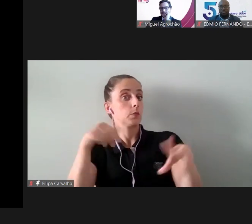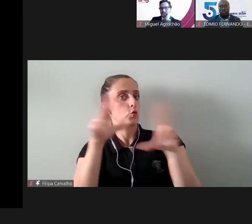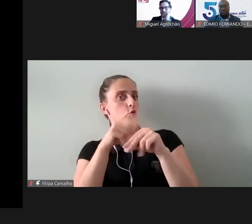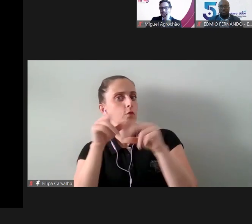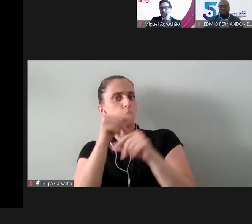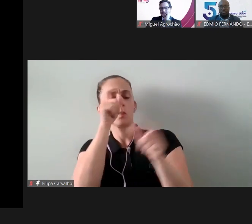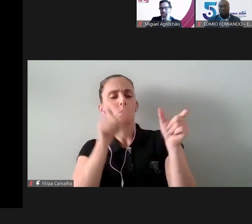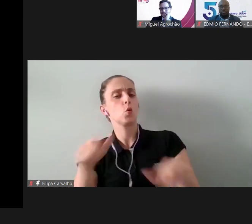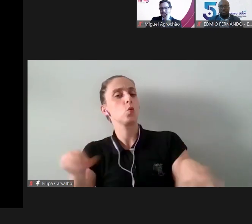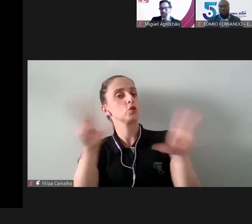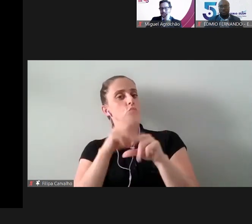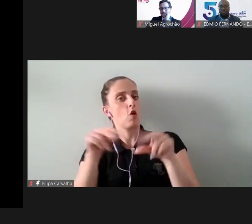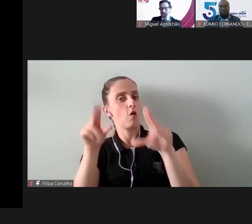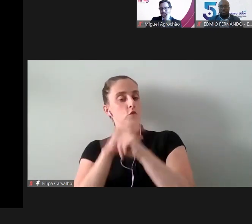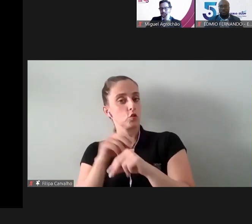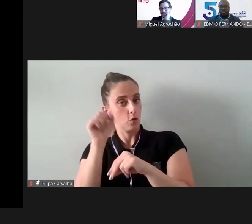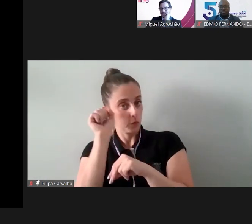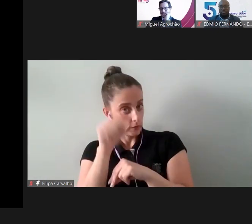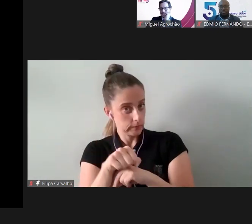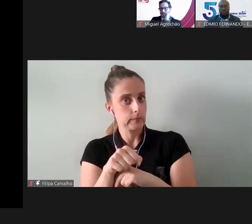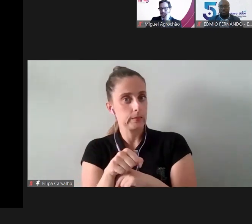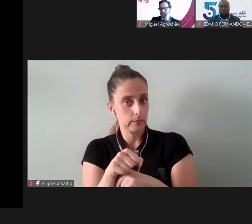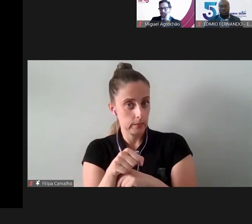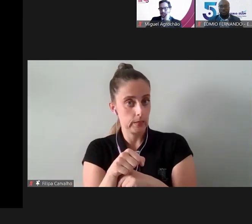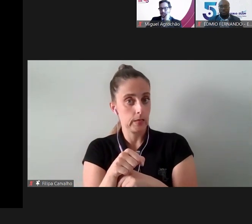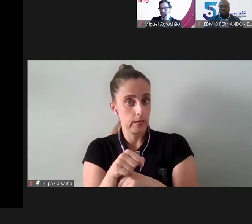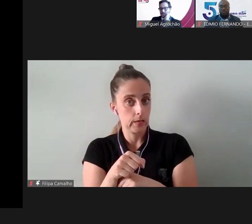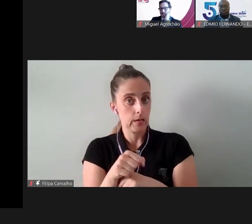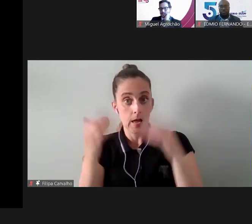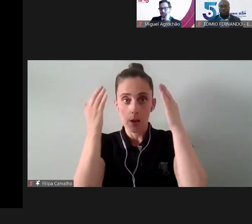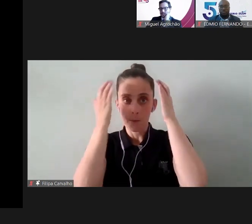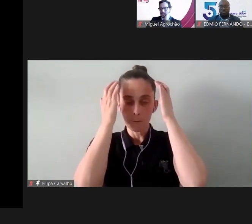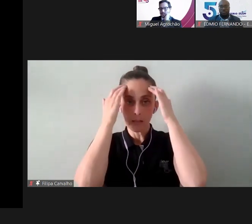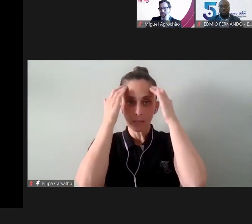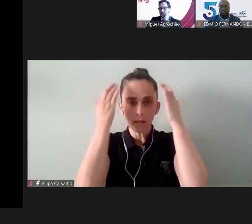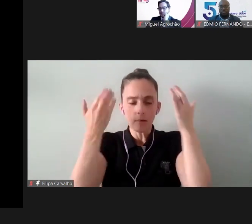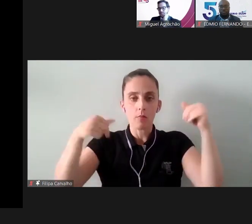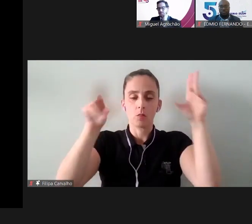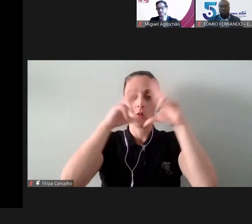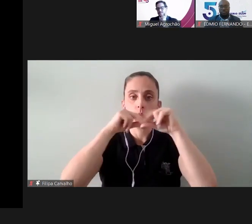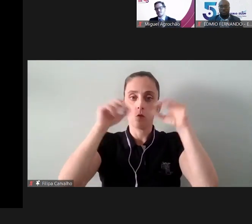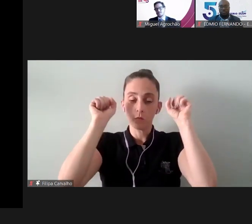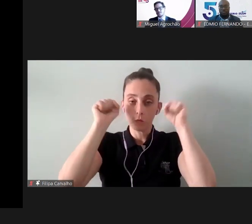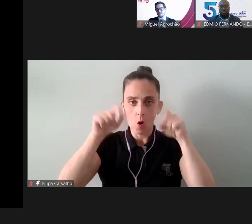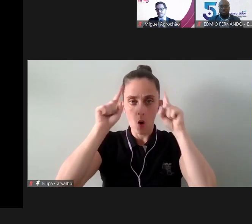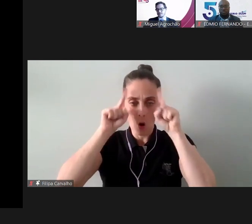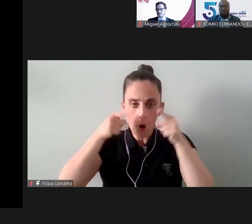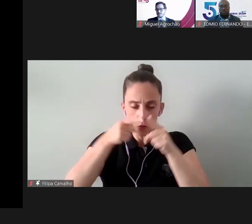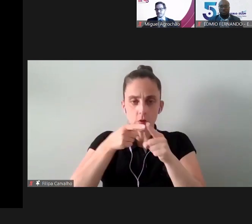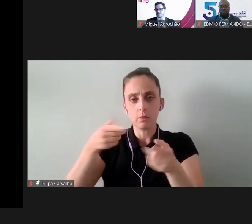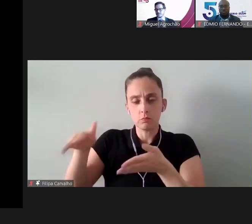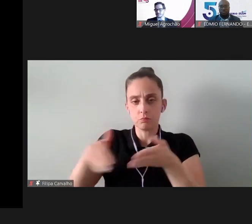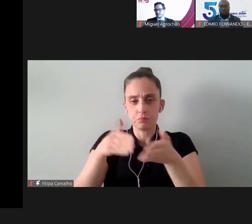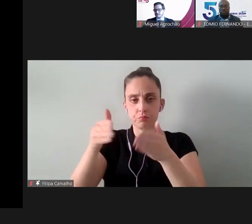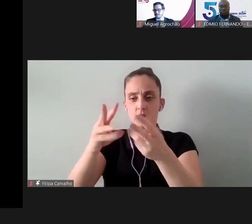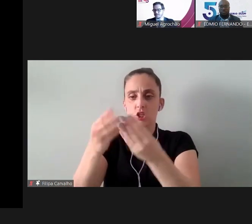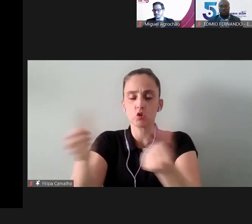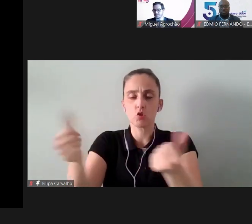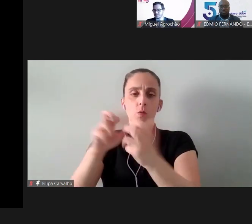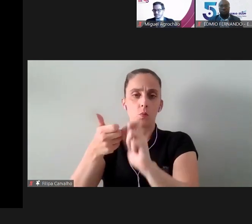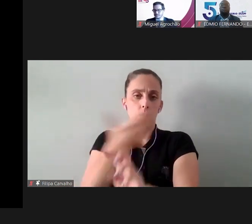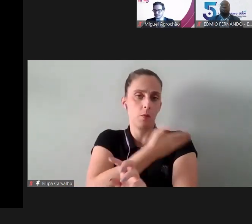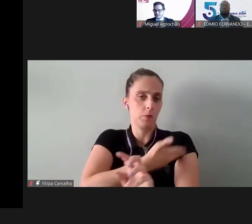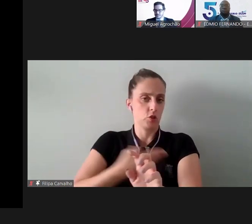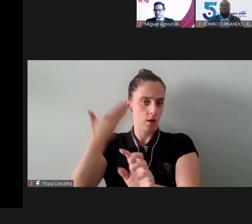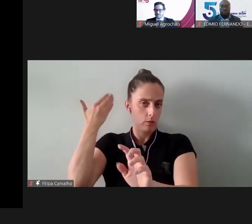pessoas, novas, né, uma nova mentalidade, né, para a gente endereçar problemas antigos. Porque a verdade é que a